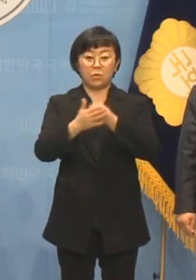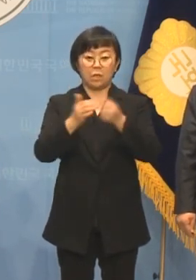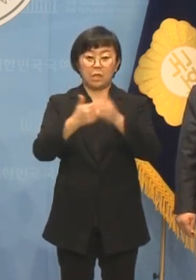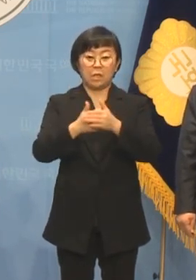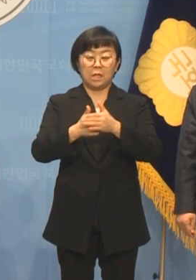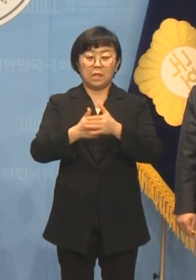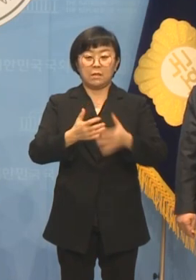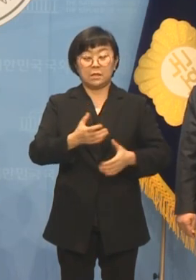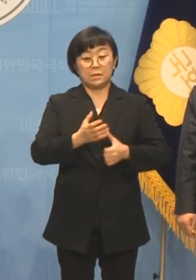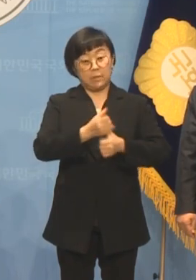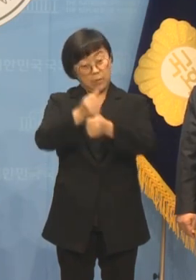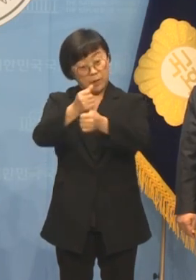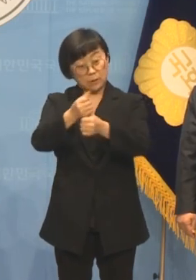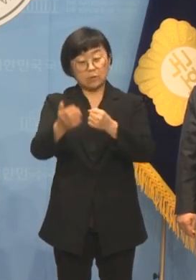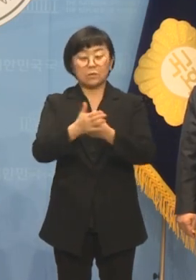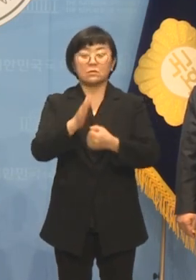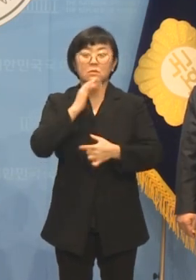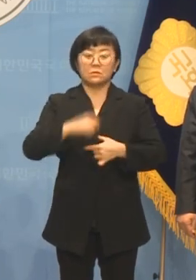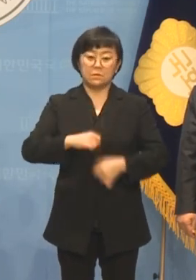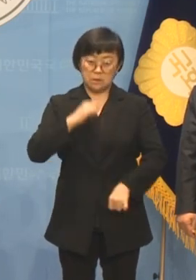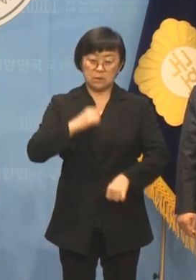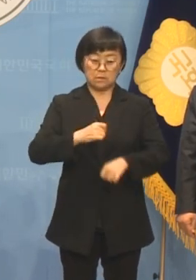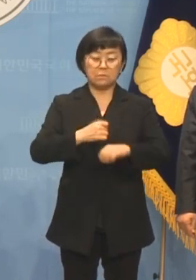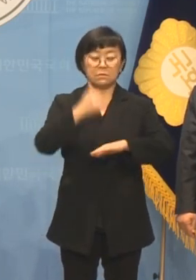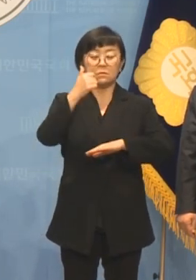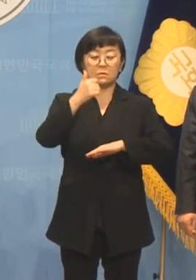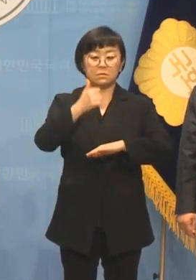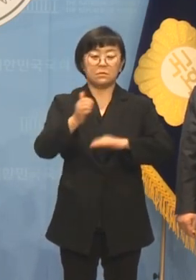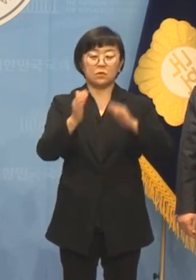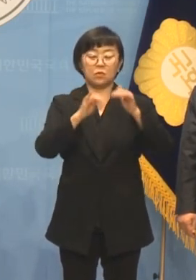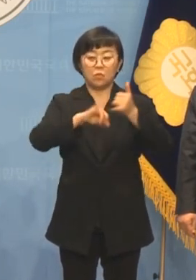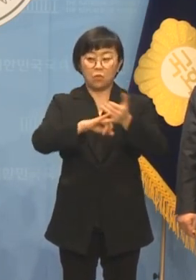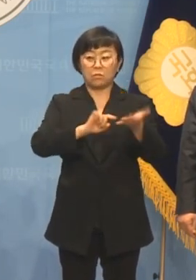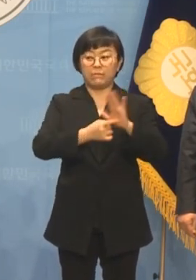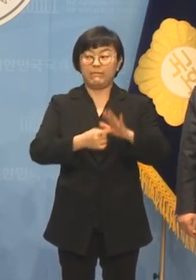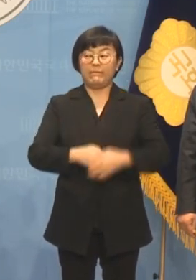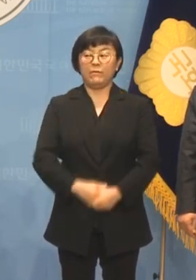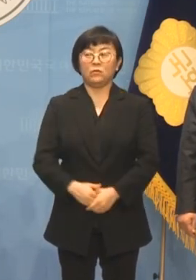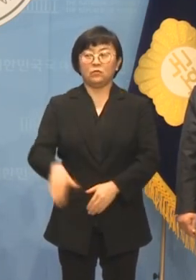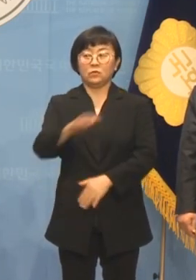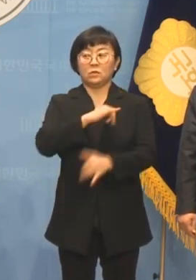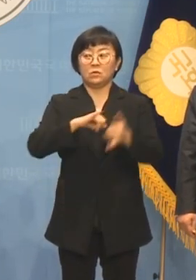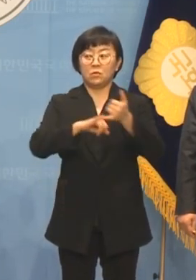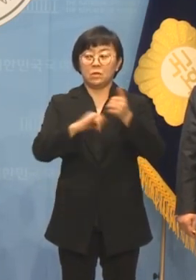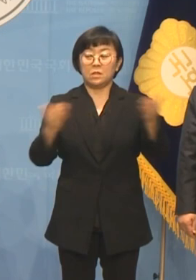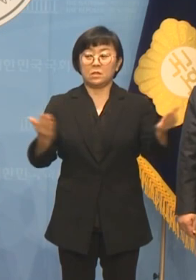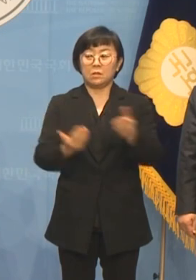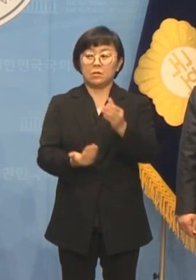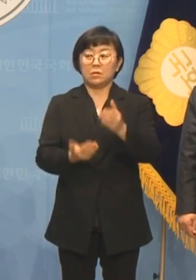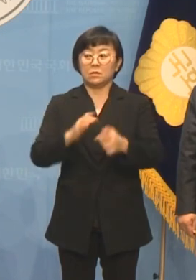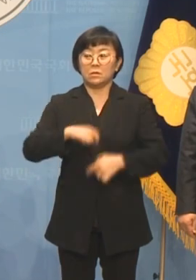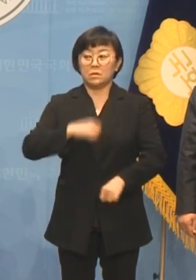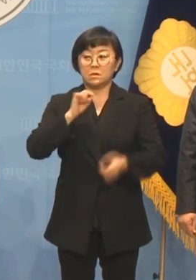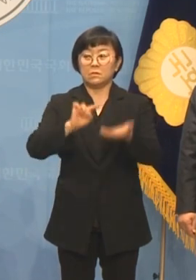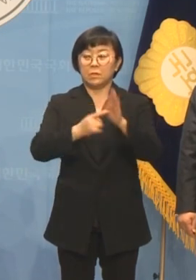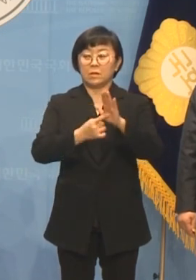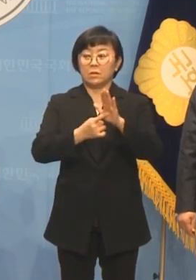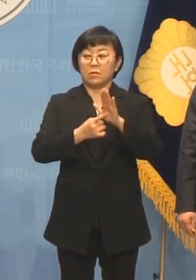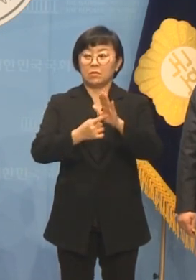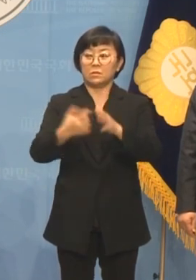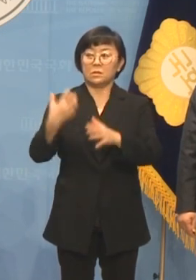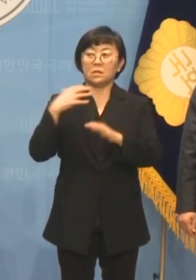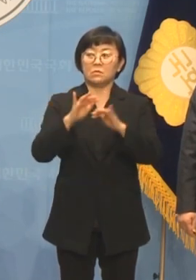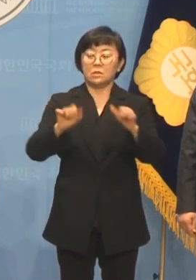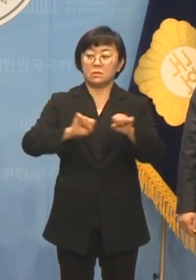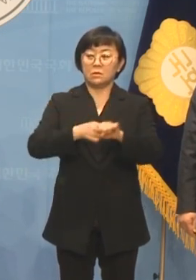사지를 끌어내도 진실은 기어이 찾아올 것입니다. 우리는 반드시 이 사건 진실을 밝히고